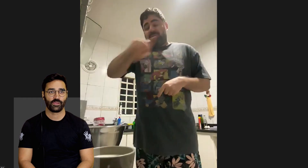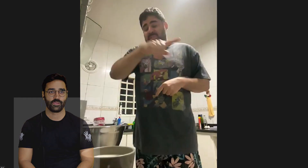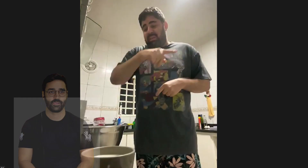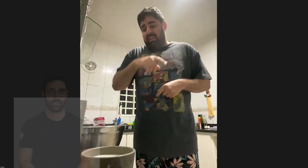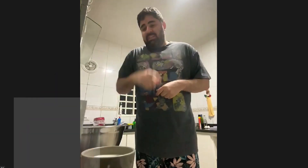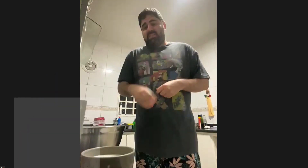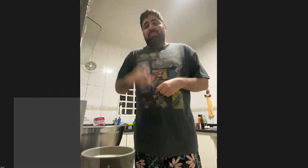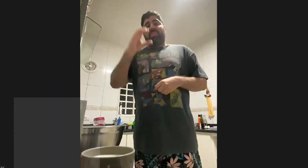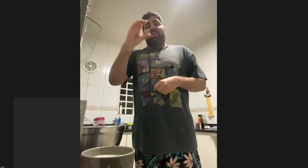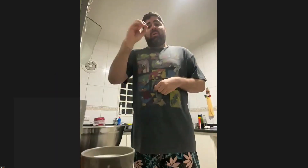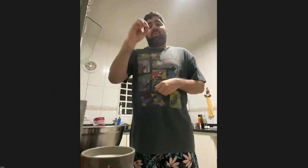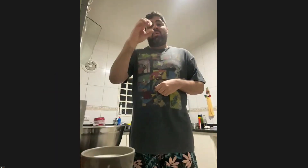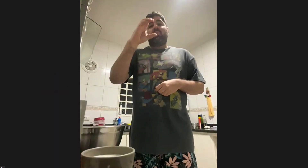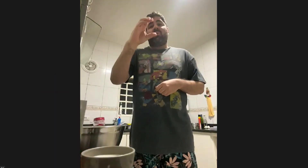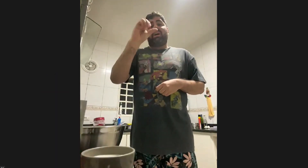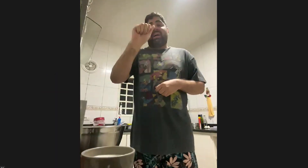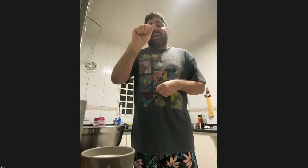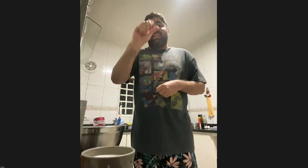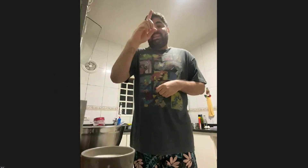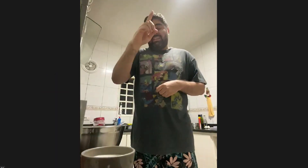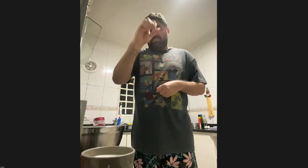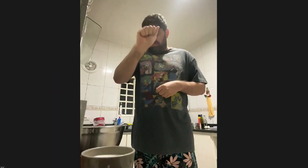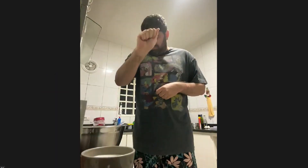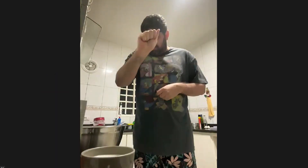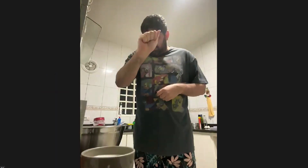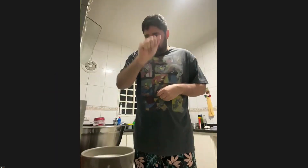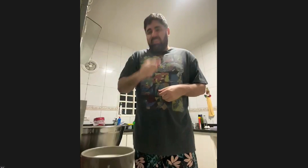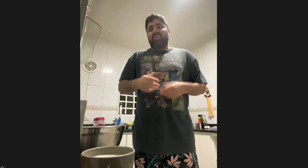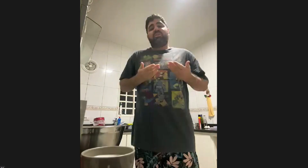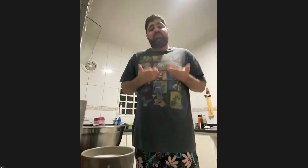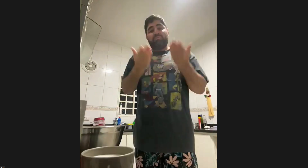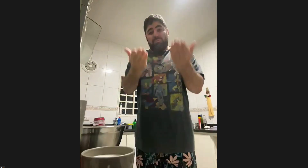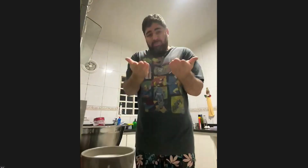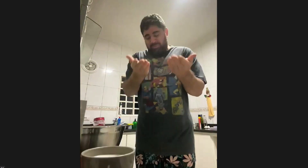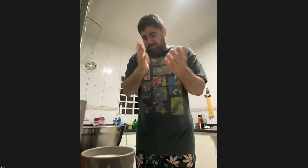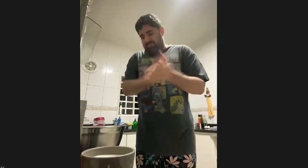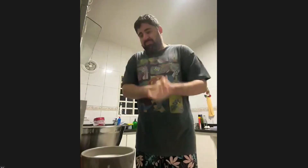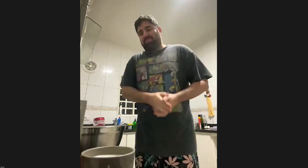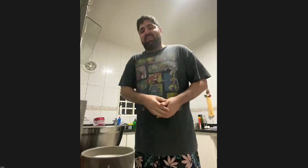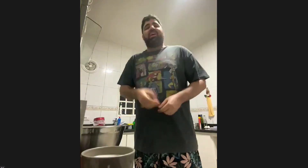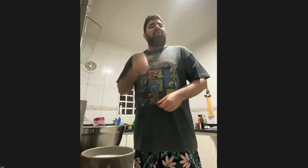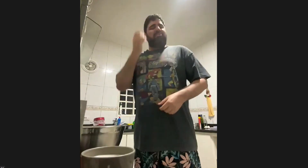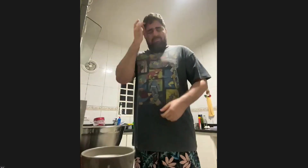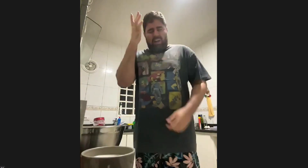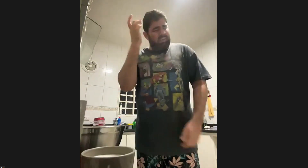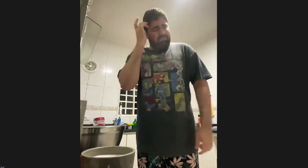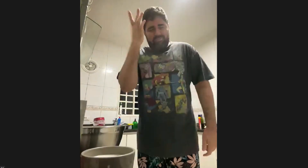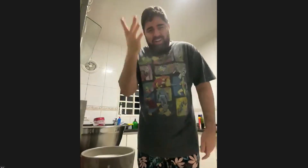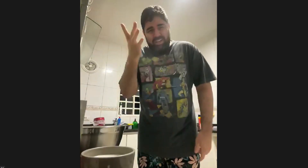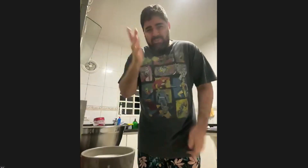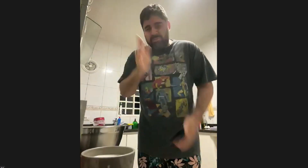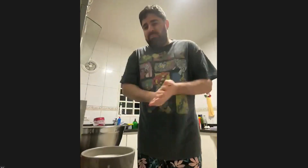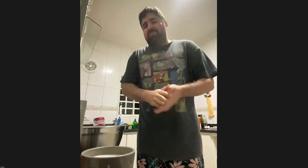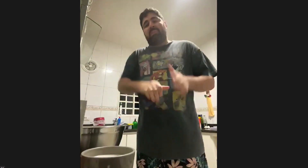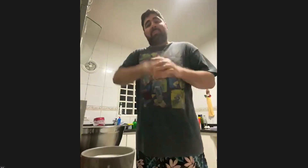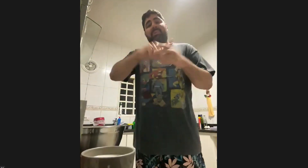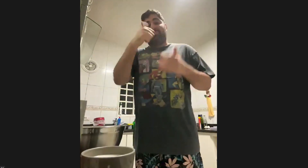para vocês cocada de forno. Fácil,